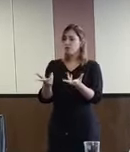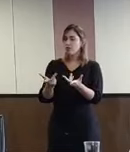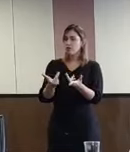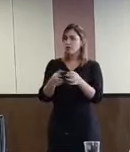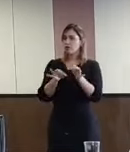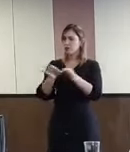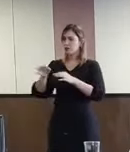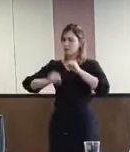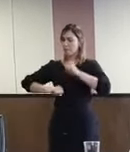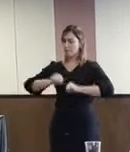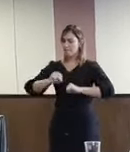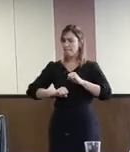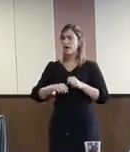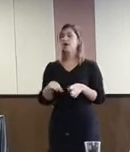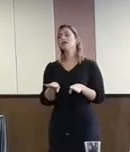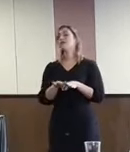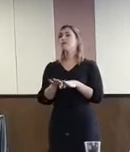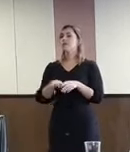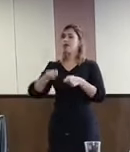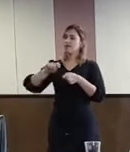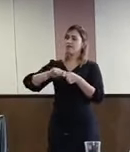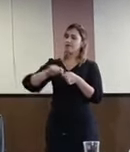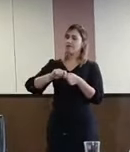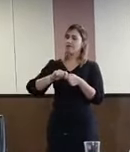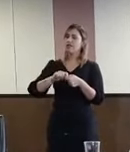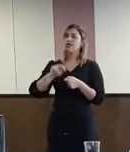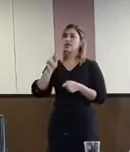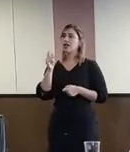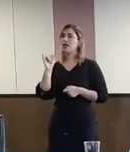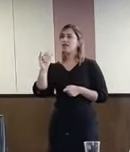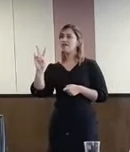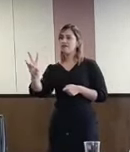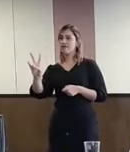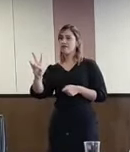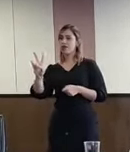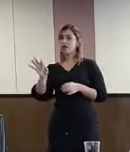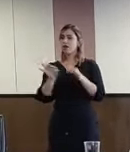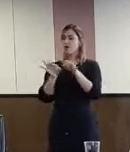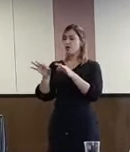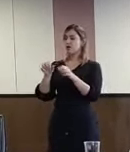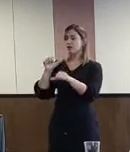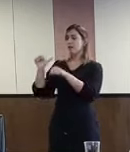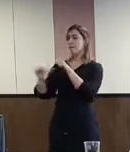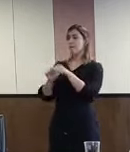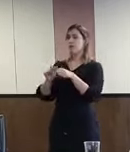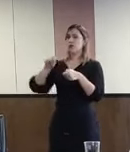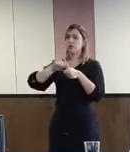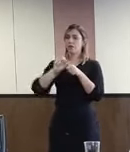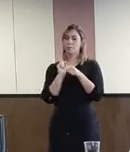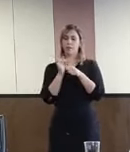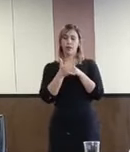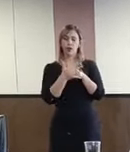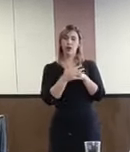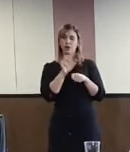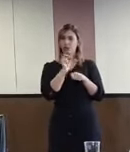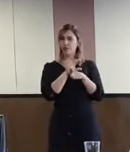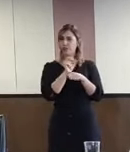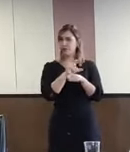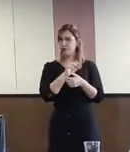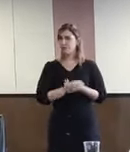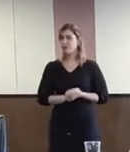máquinas que antes faziam teste, por exemplo, HIV, para serem preparados para fazer teste de coronavírus. Nós